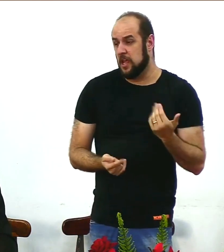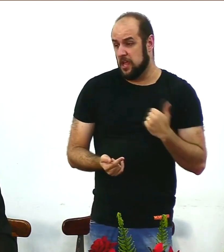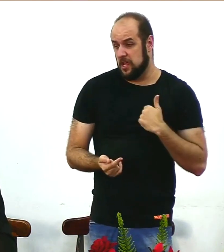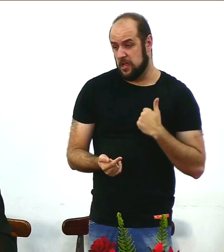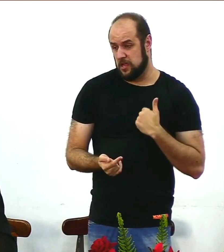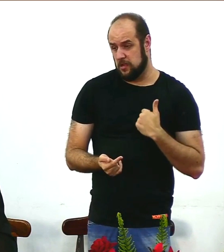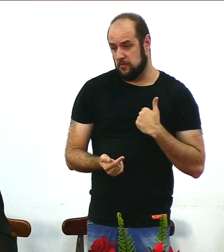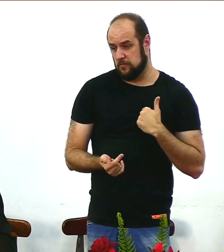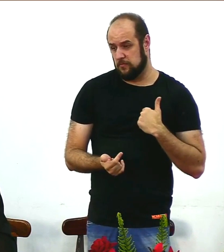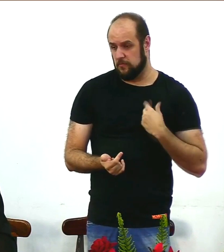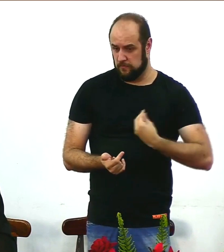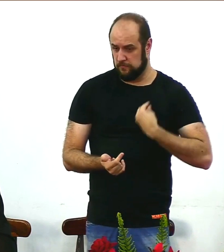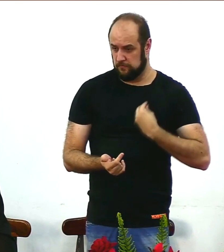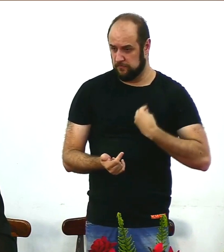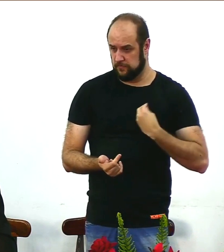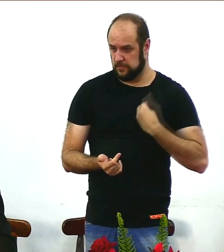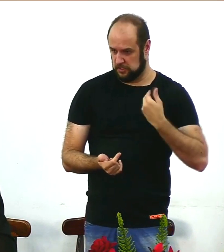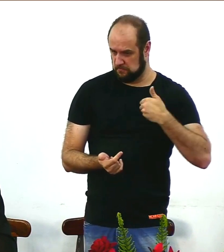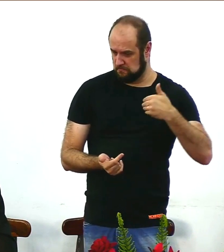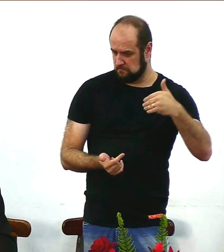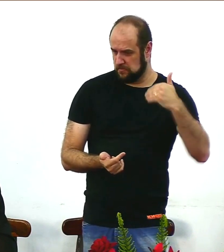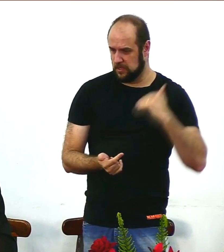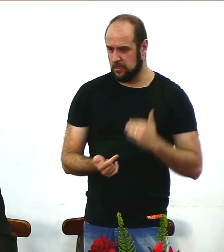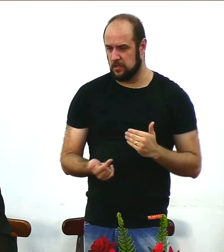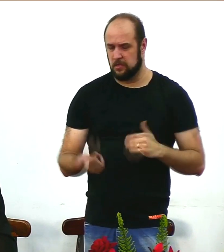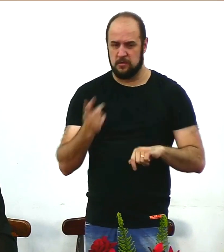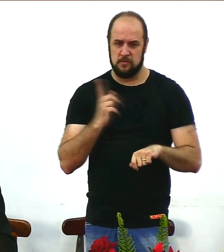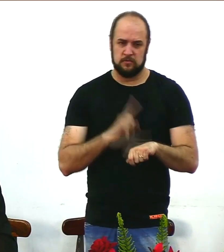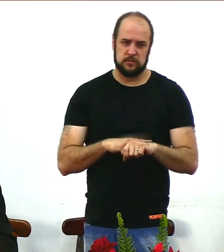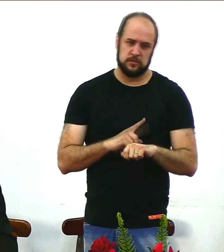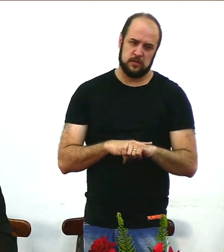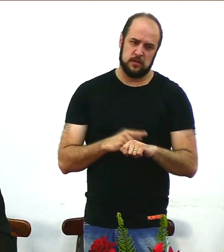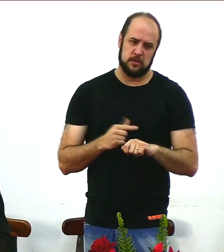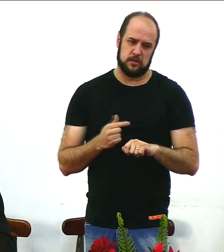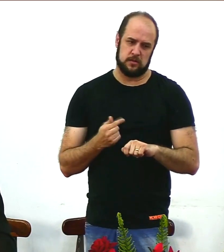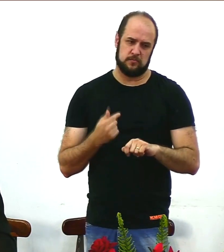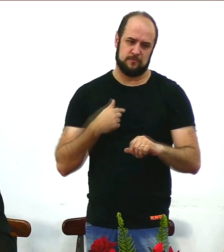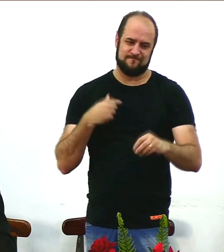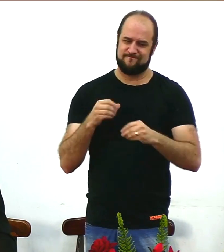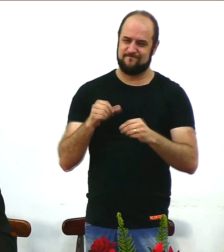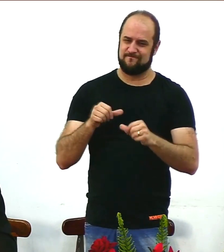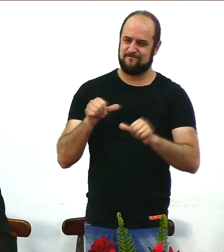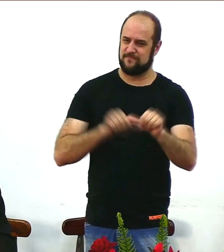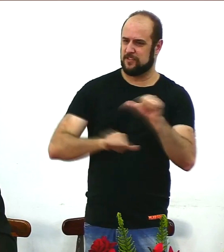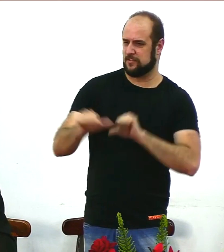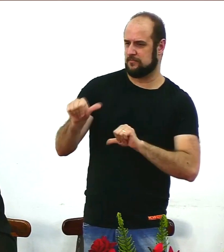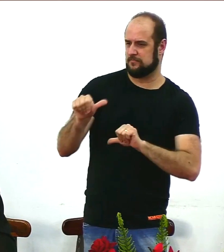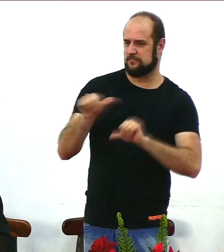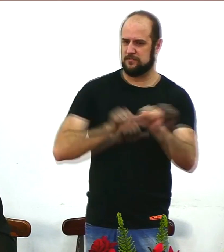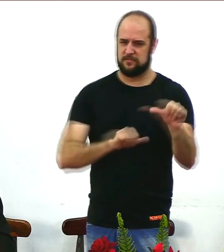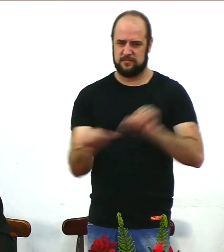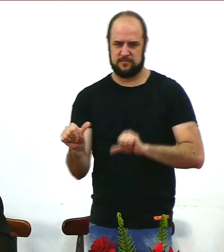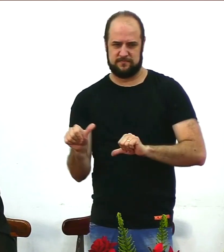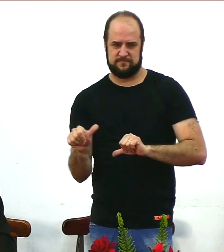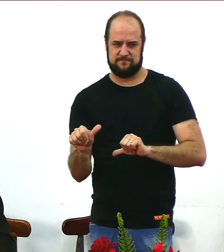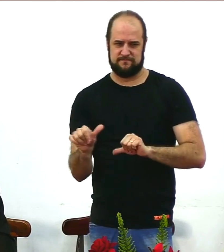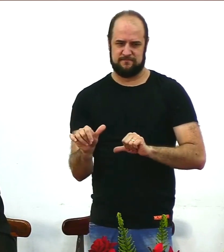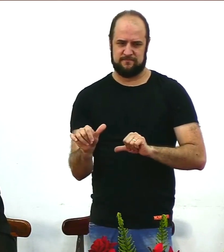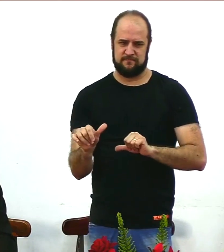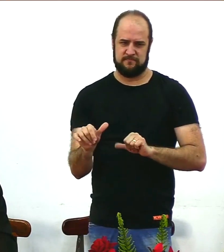em casa, presos, eu, minha família. A empresa não tem conseguido trabalhar, está fechada agora.